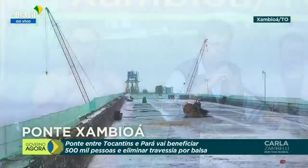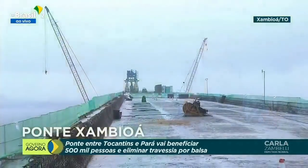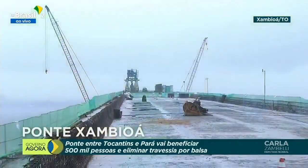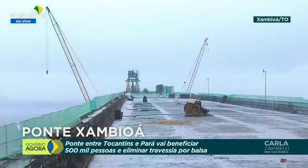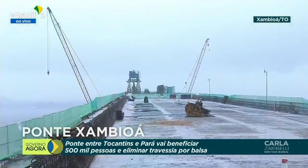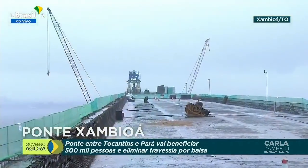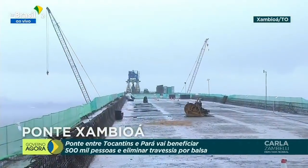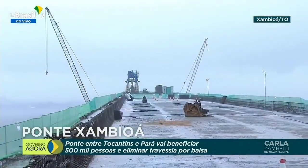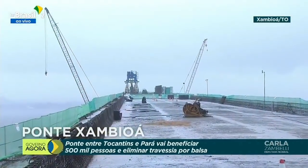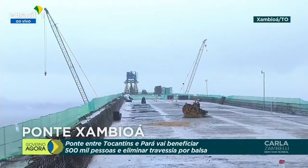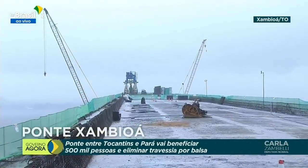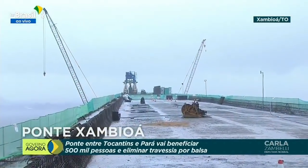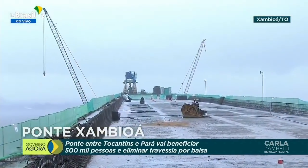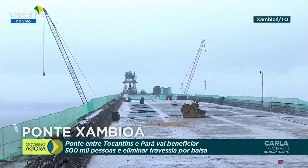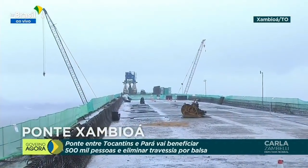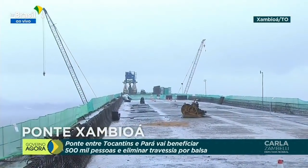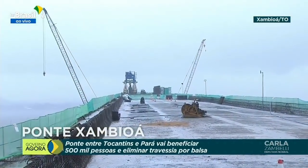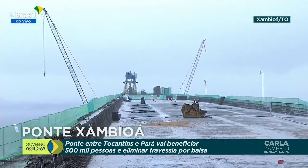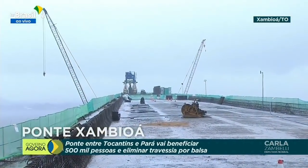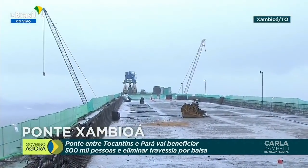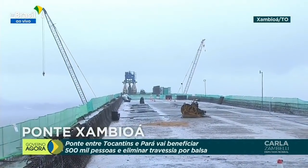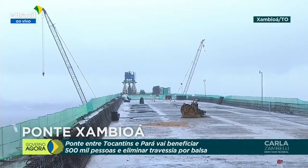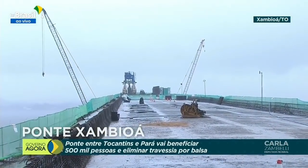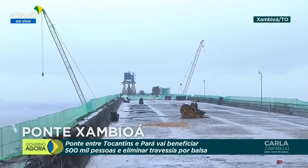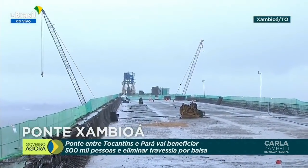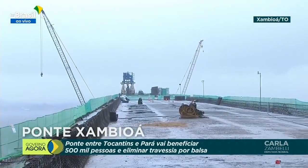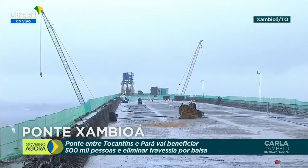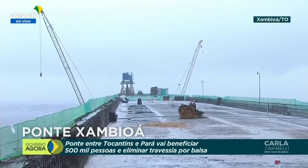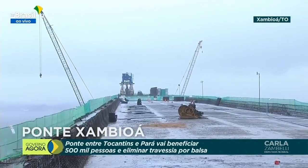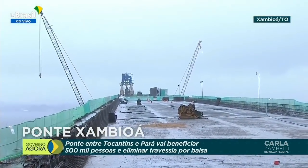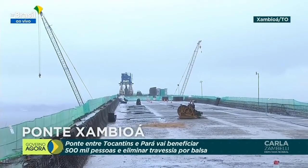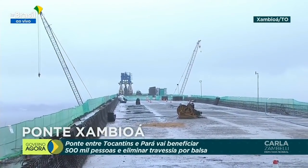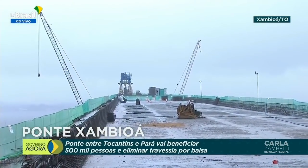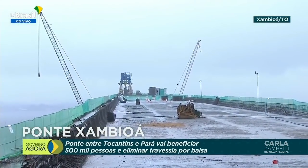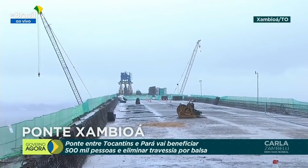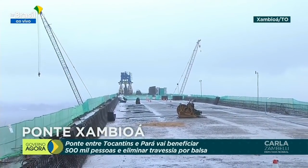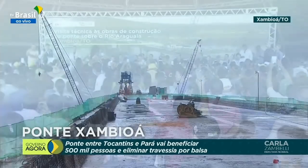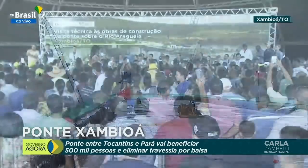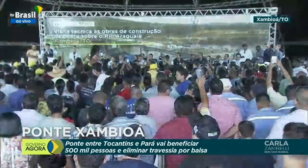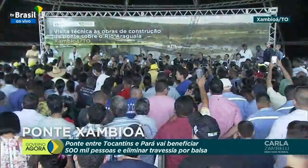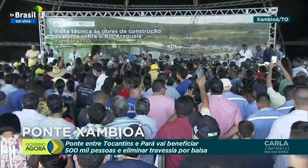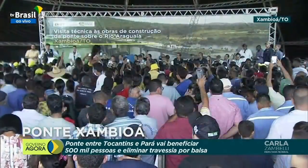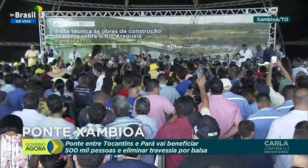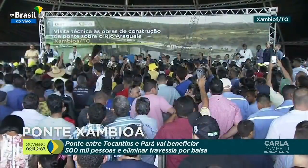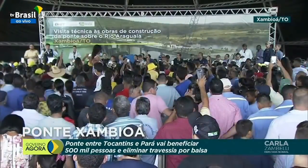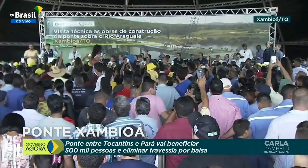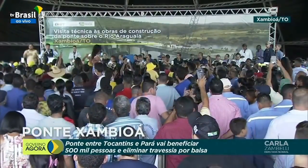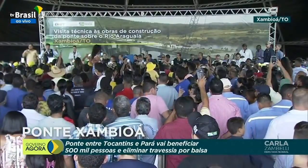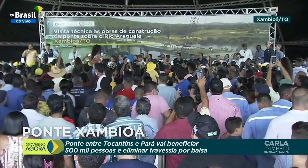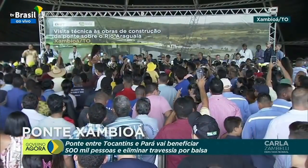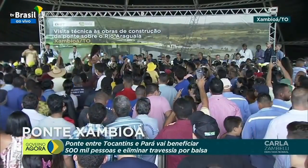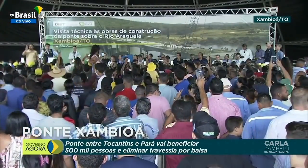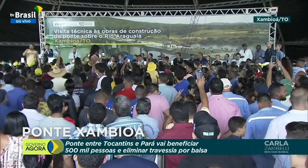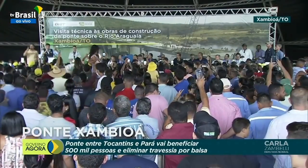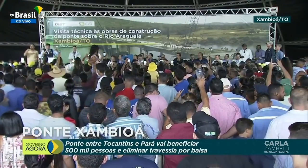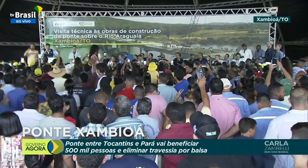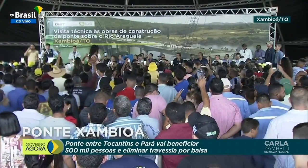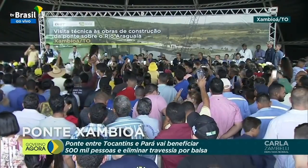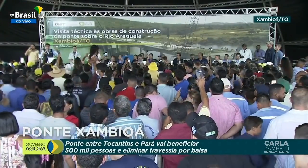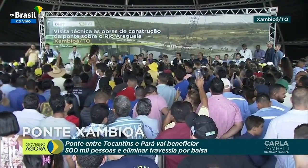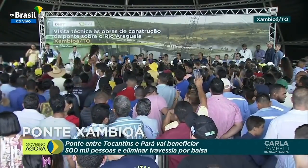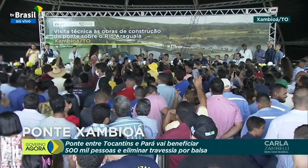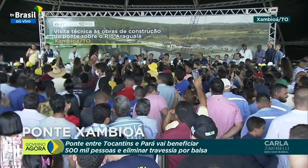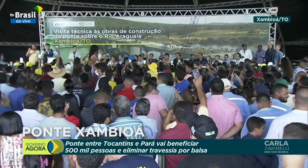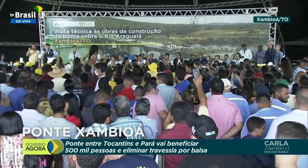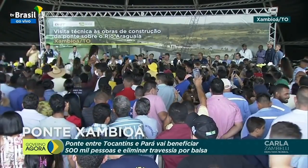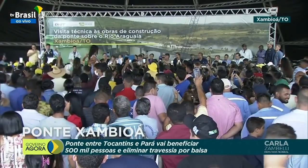Presidente Bolsonaro, vou terminar meus 2 minutos dizendo uma coisa. Eu nunca vi um